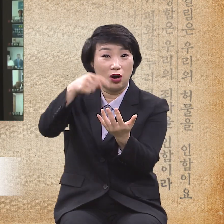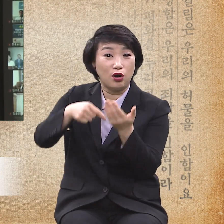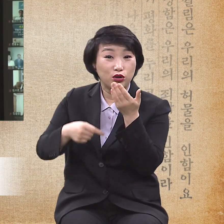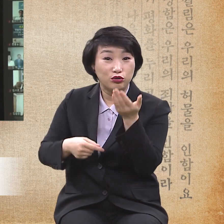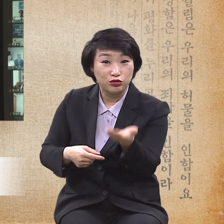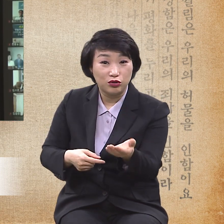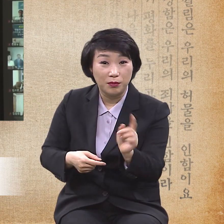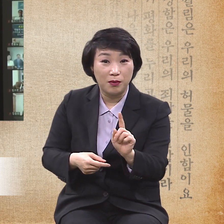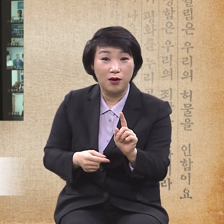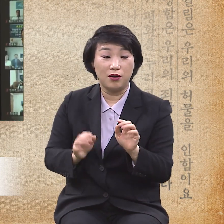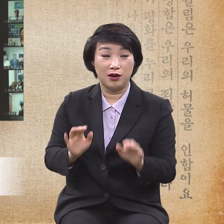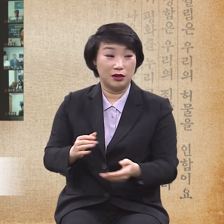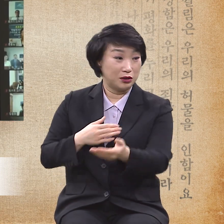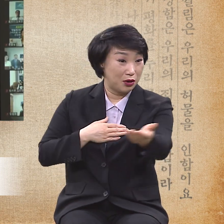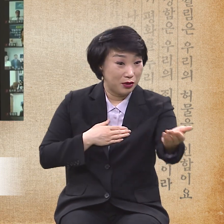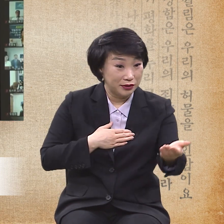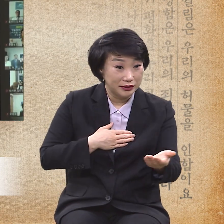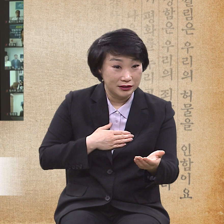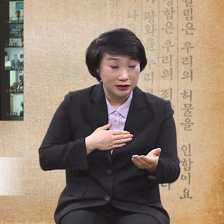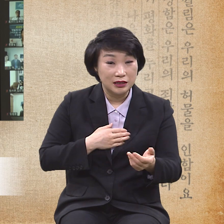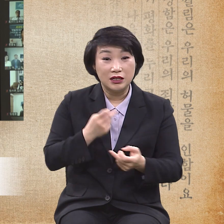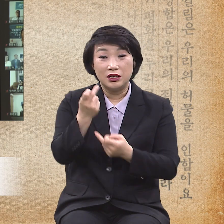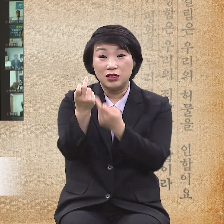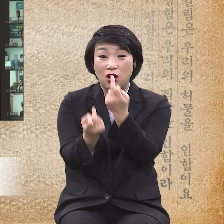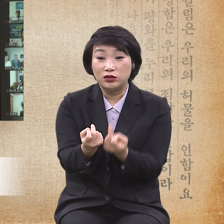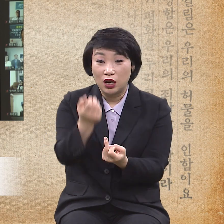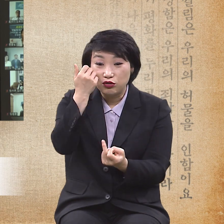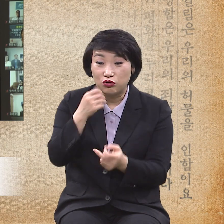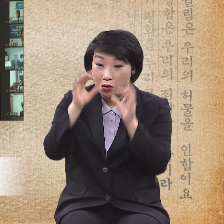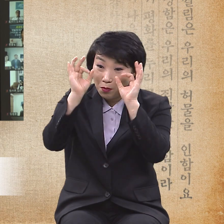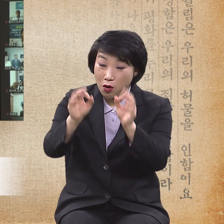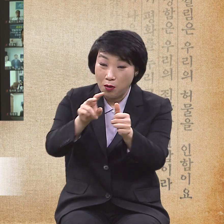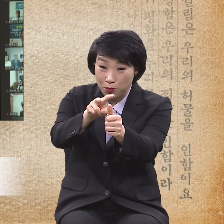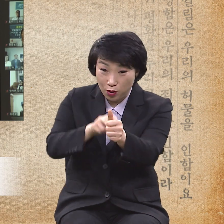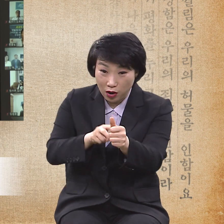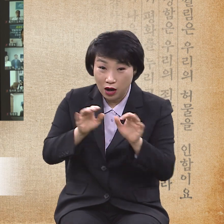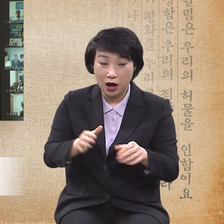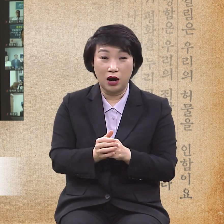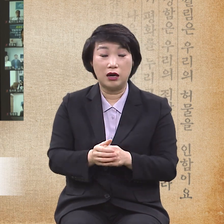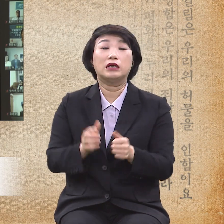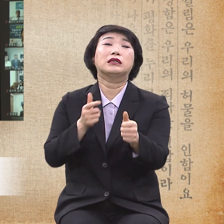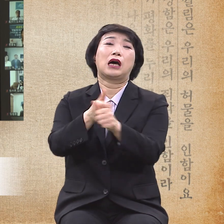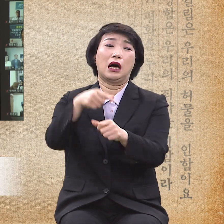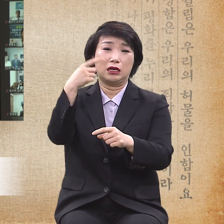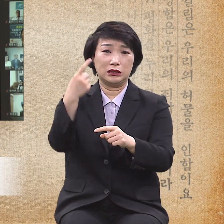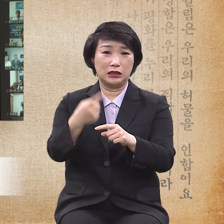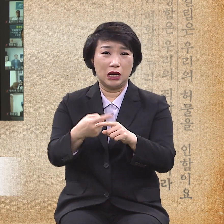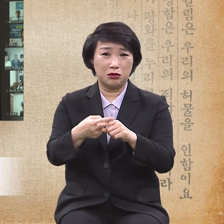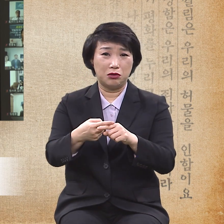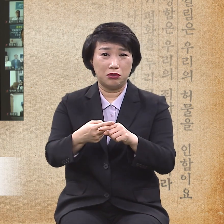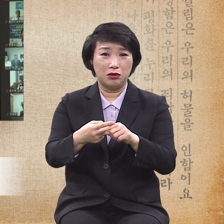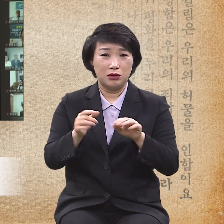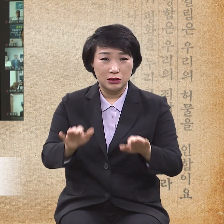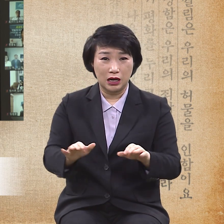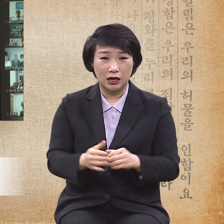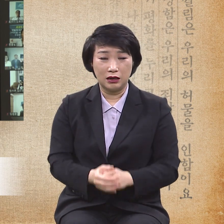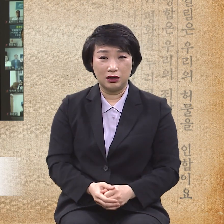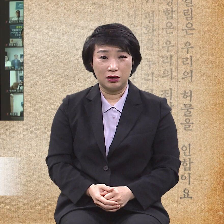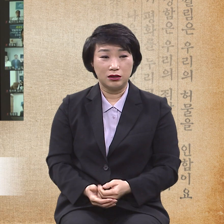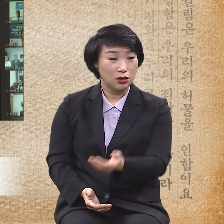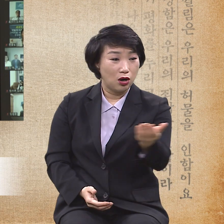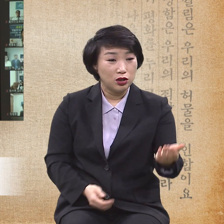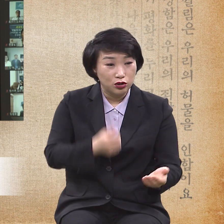때 너희는 형제를 보고 미워하면 살인한 거야.